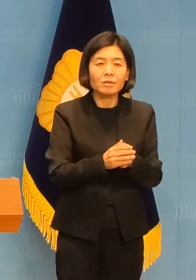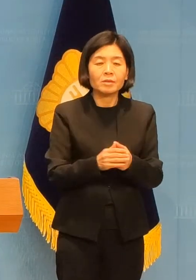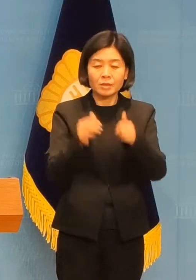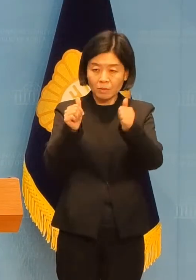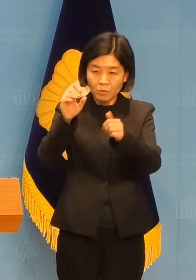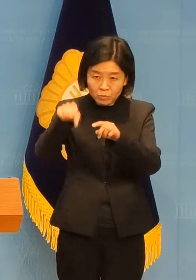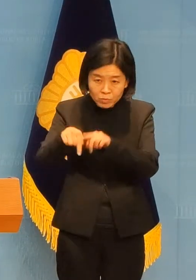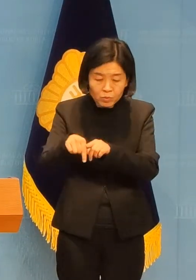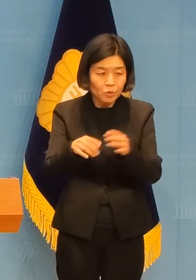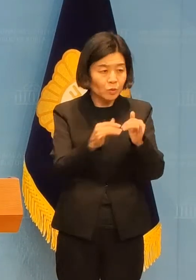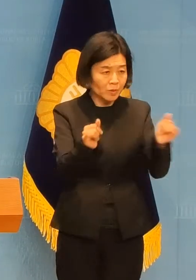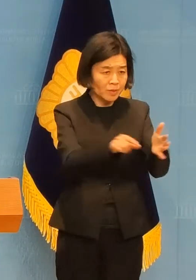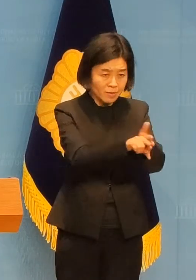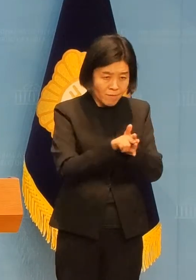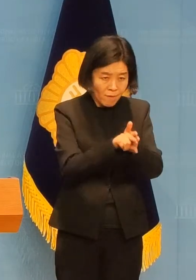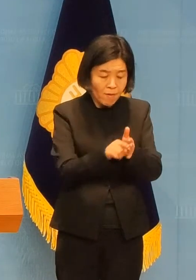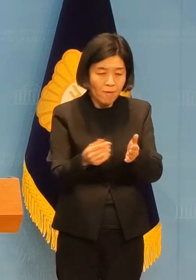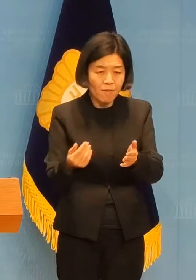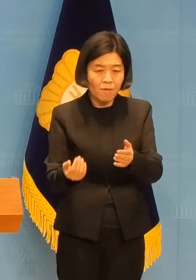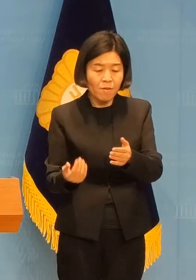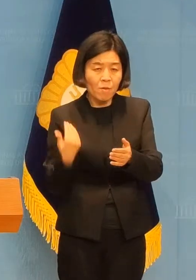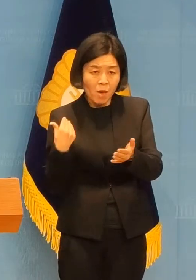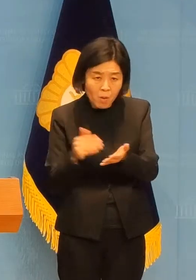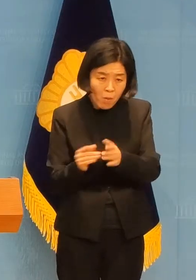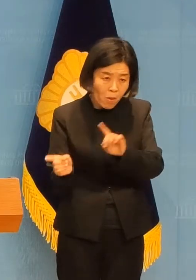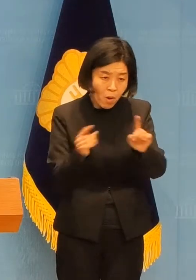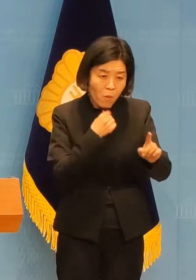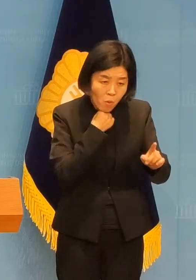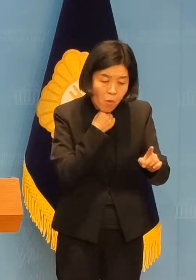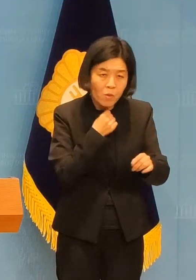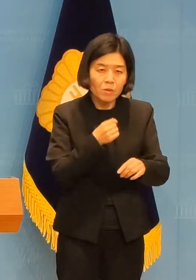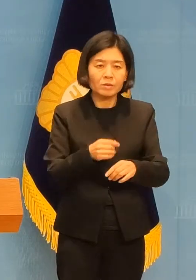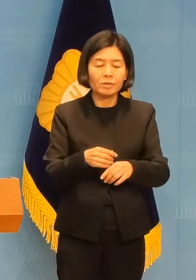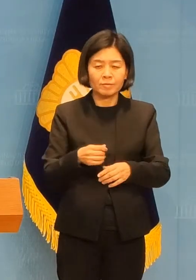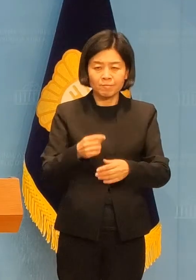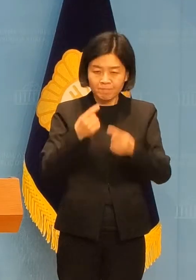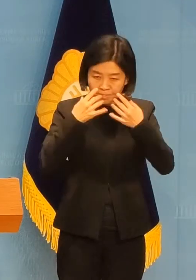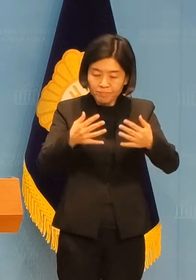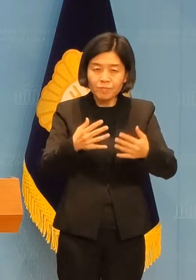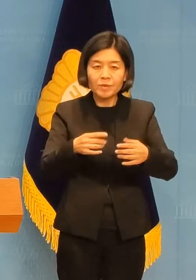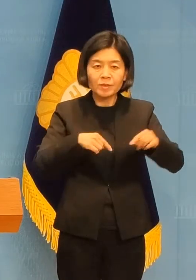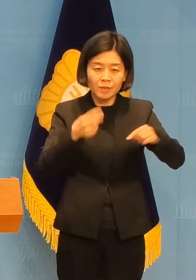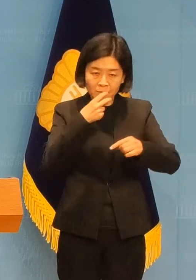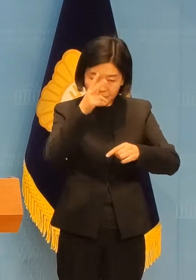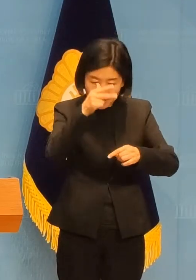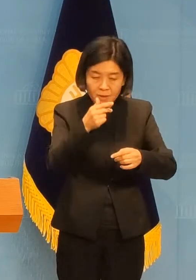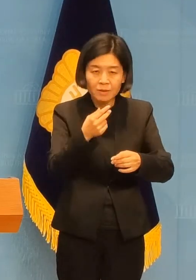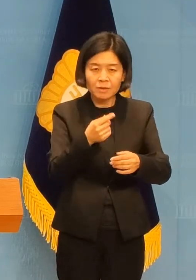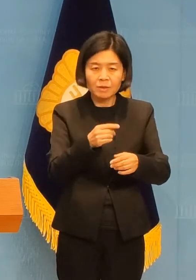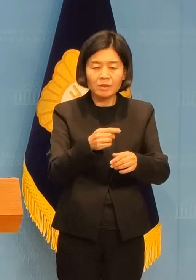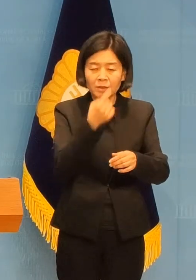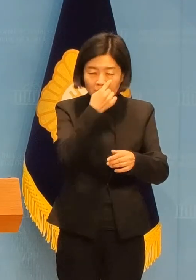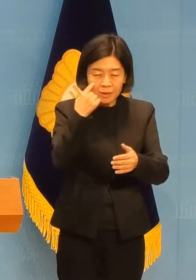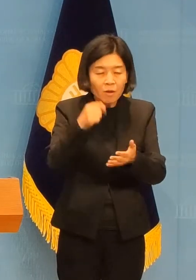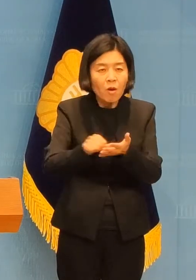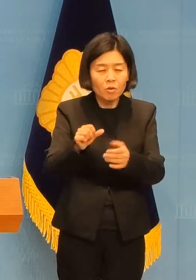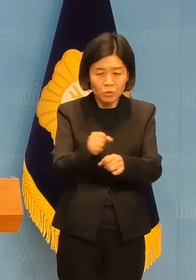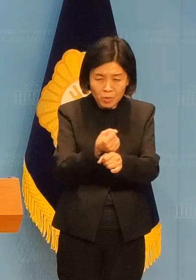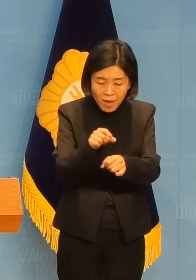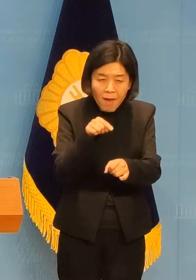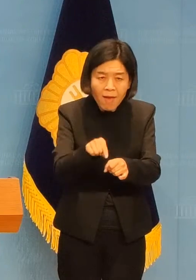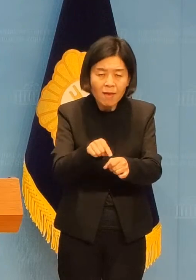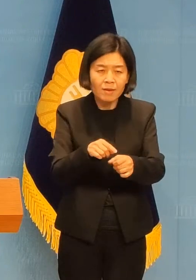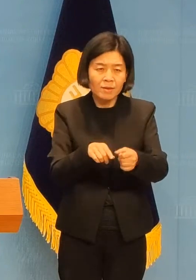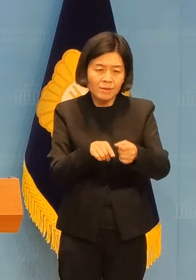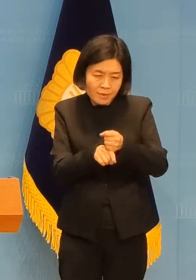회복하기 위해 명운을 걸고 정치검찰의 증거 조작에 대해 즉각적 수사와 철저한 진상규명